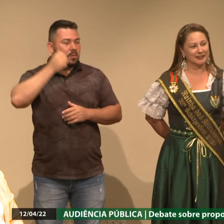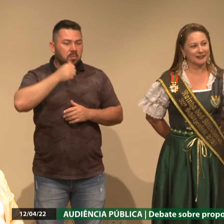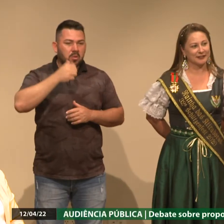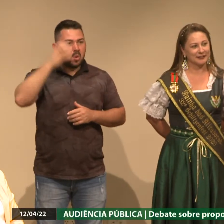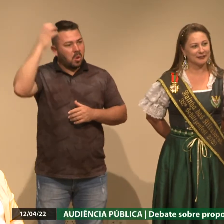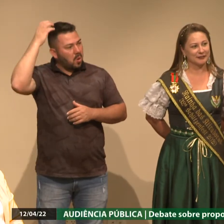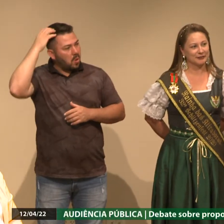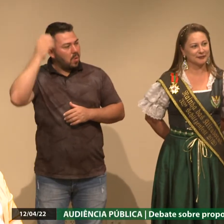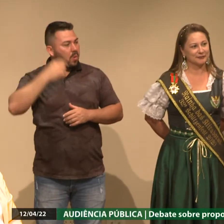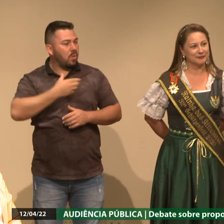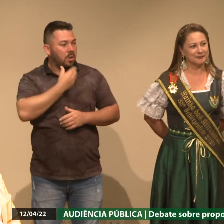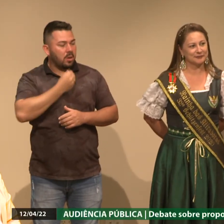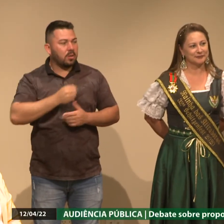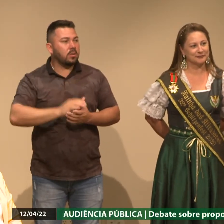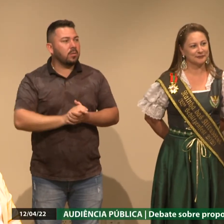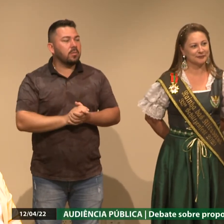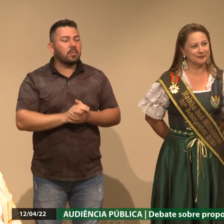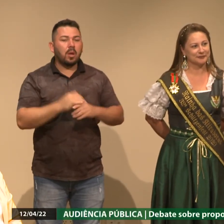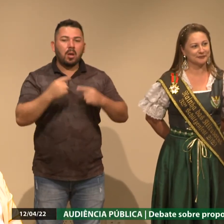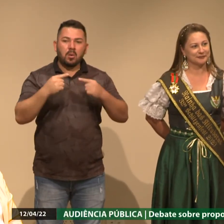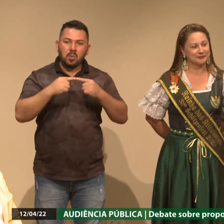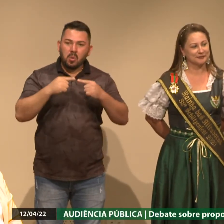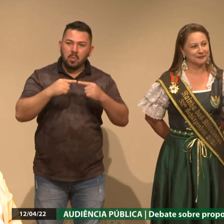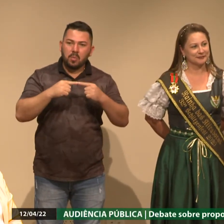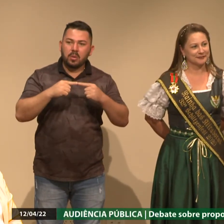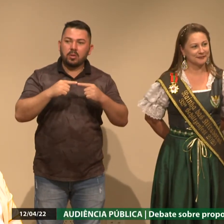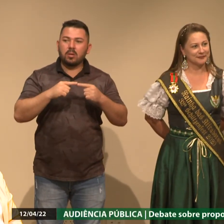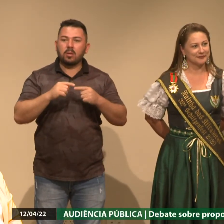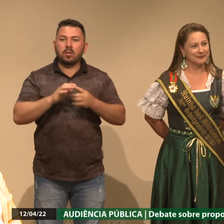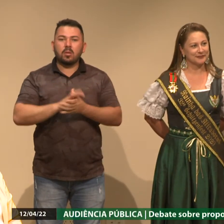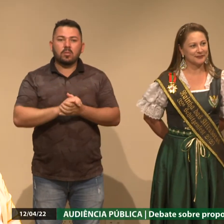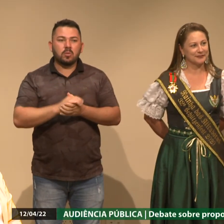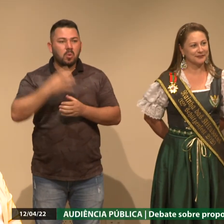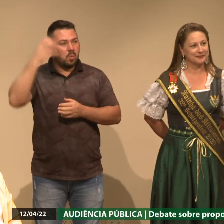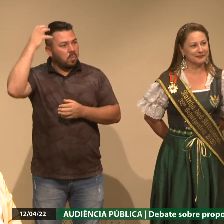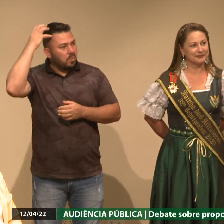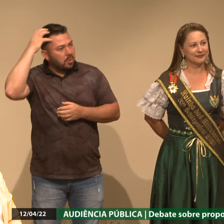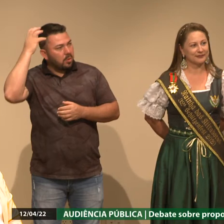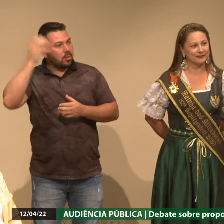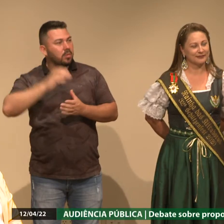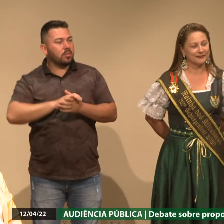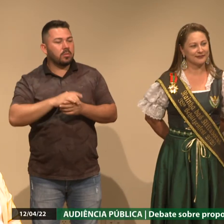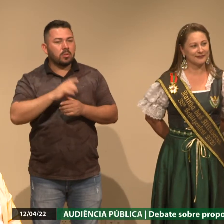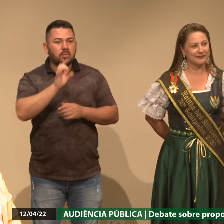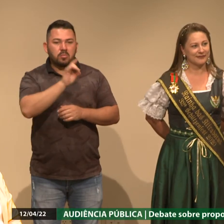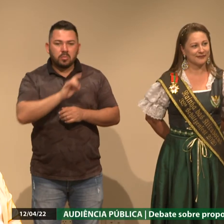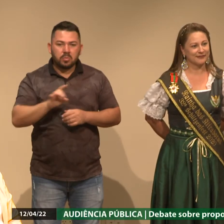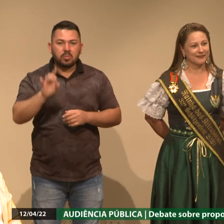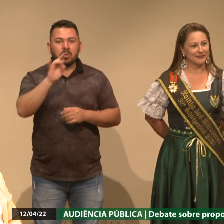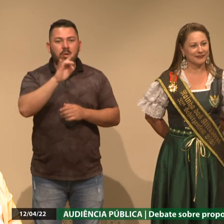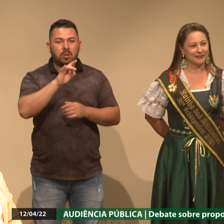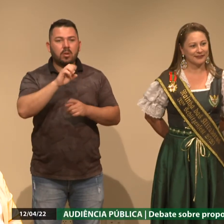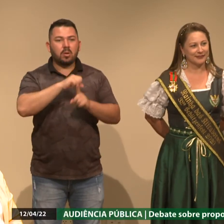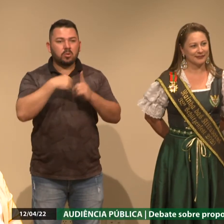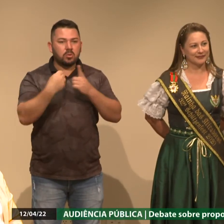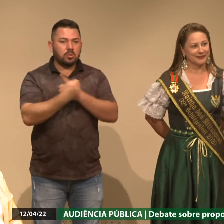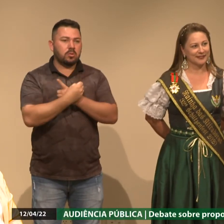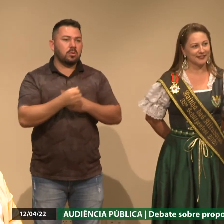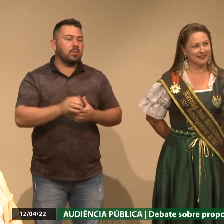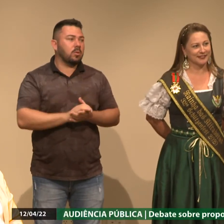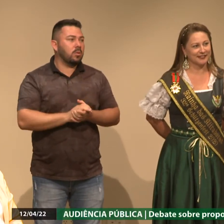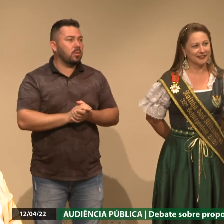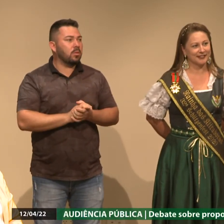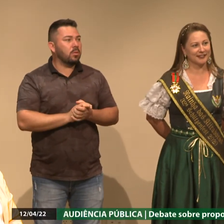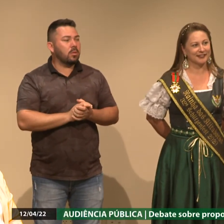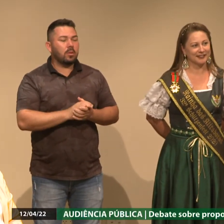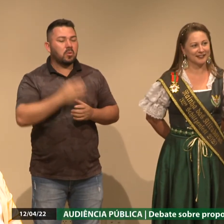e assistência combina com a coroação dos Reis e majestade de cada a sociedade e também com